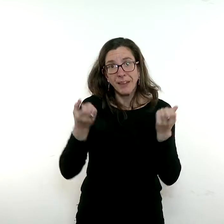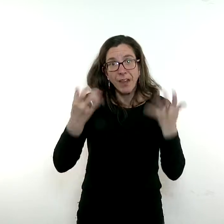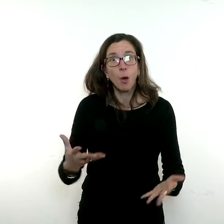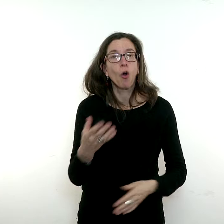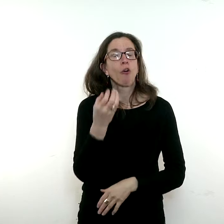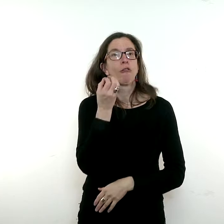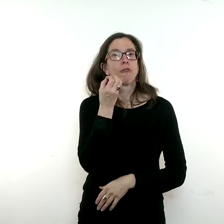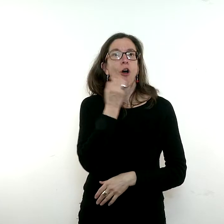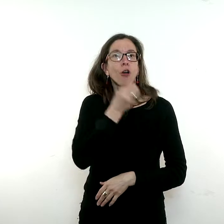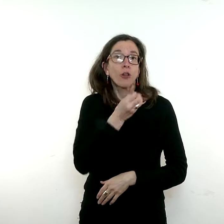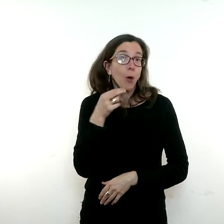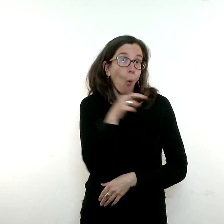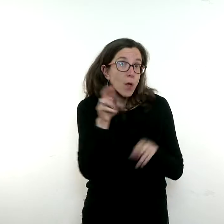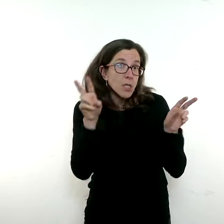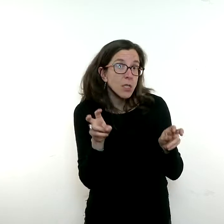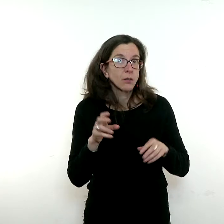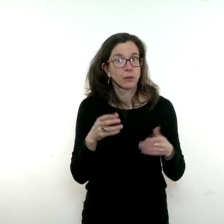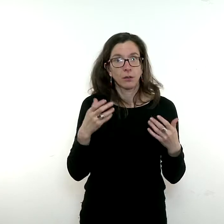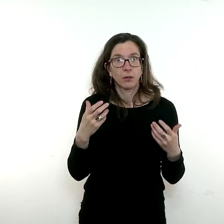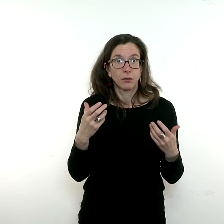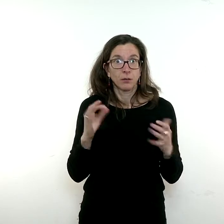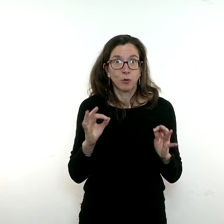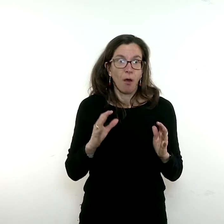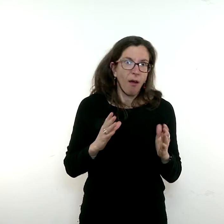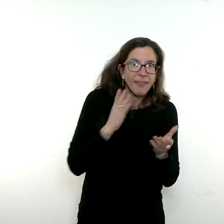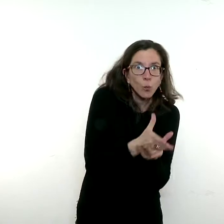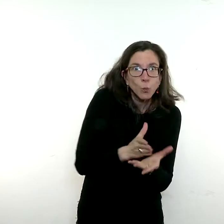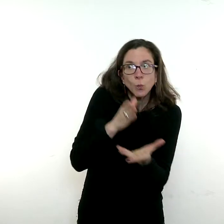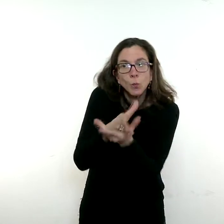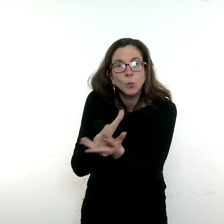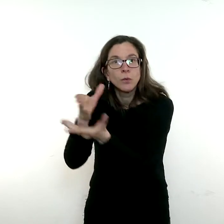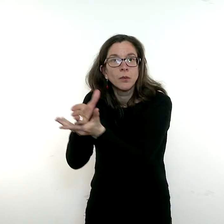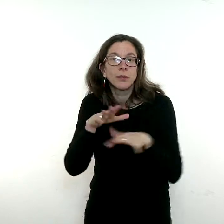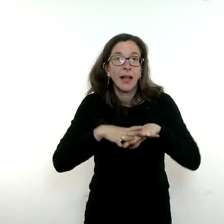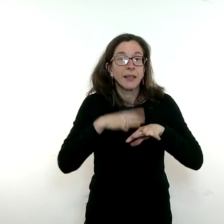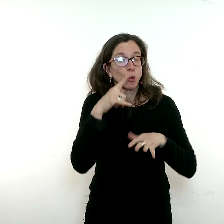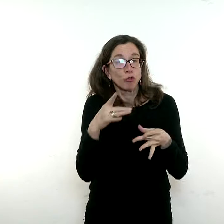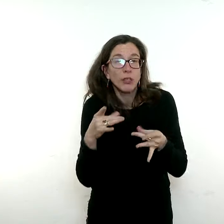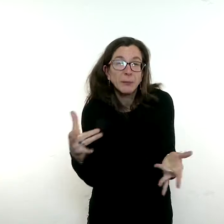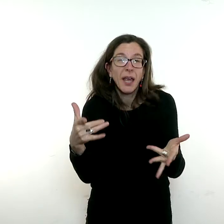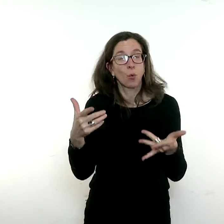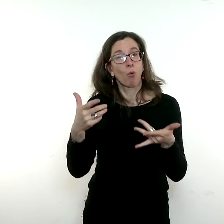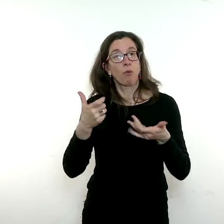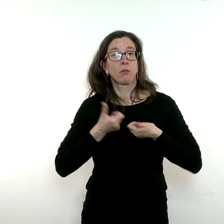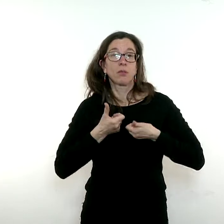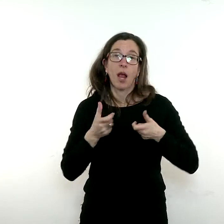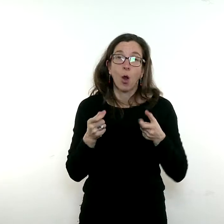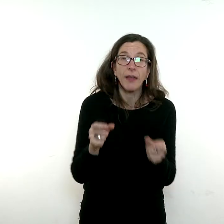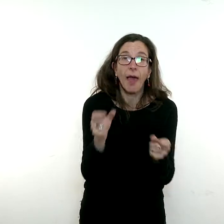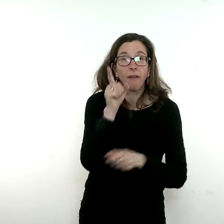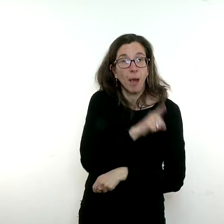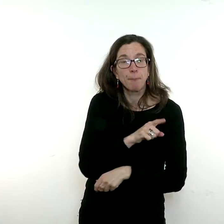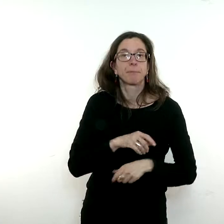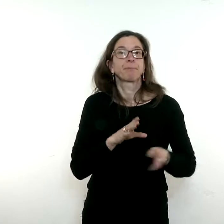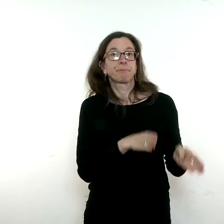leur tour, elles sensibilisent les femmes au dépistage du cancer du sein. Le mois sans tabac également, où nous avons